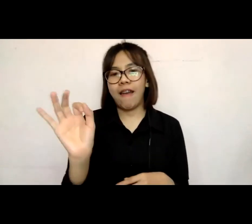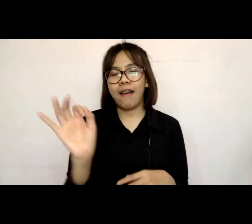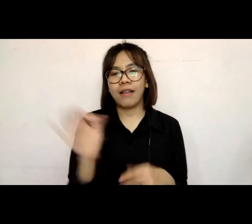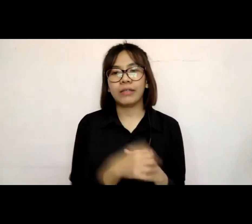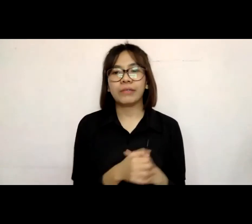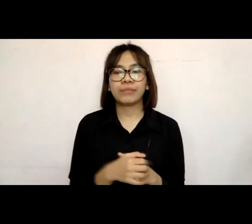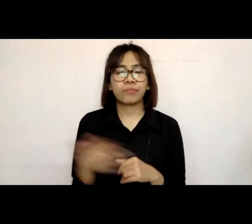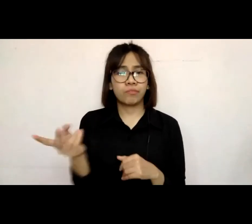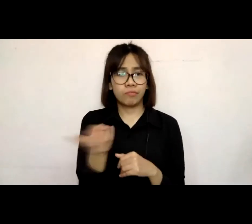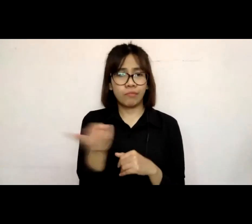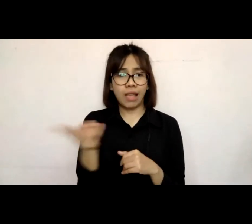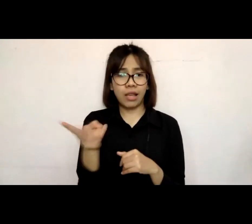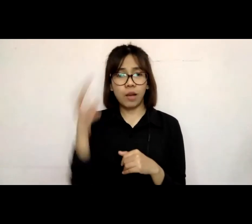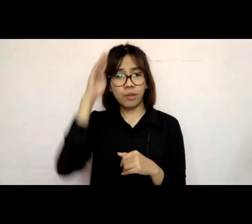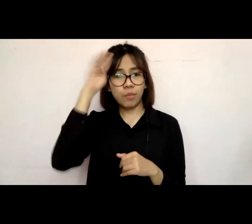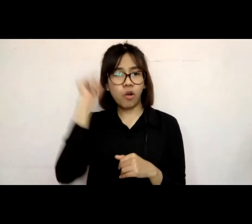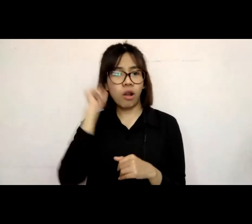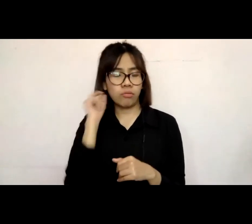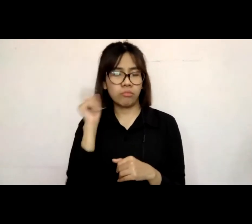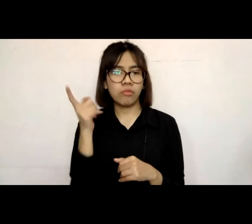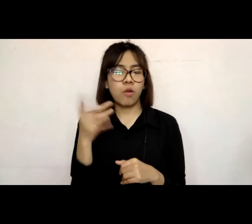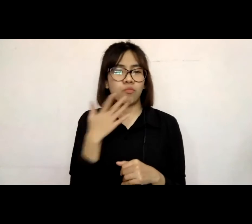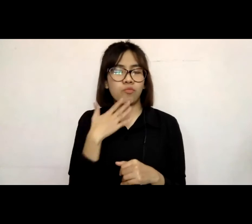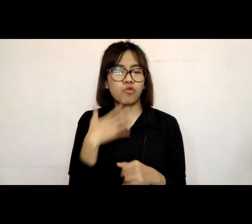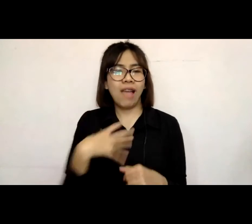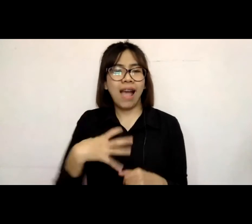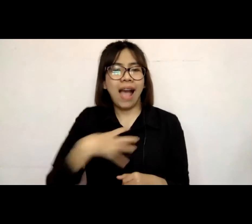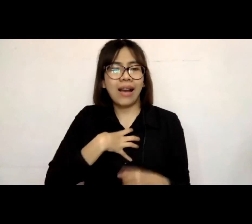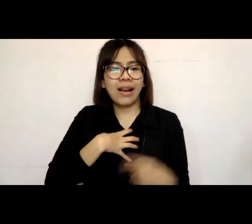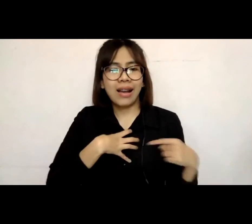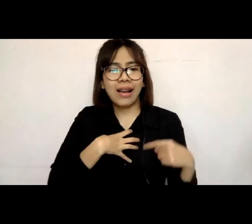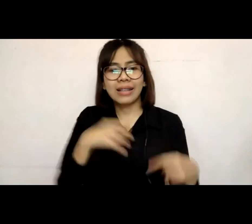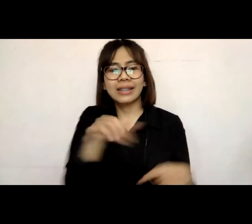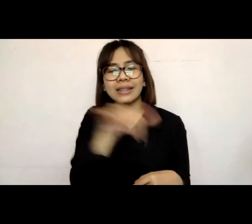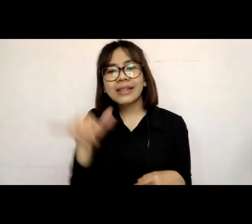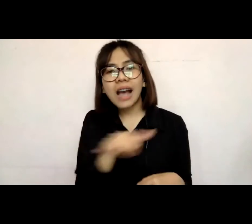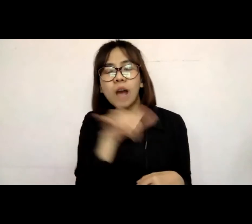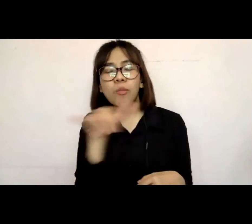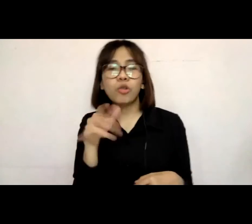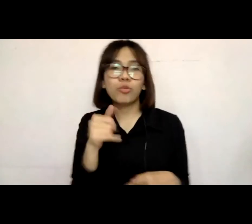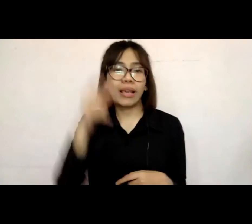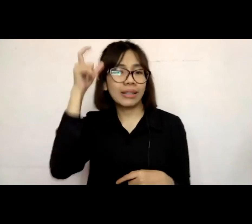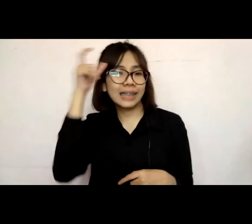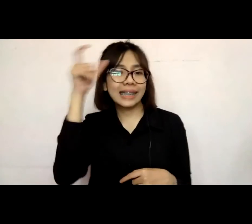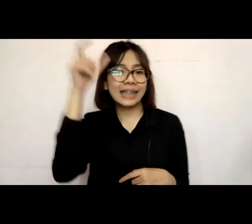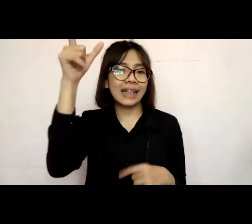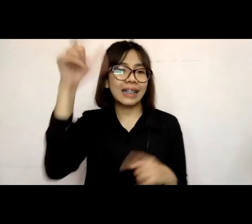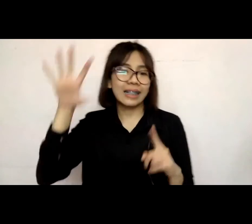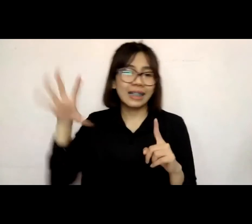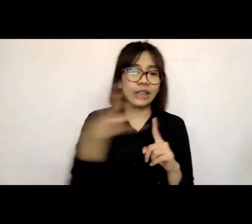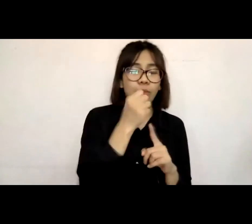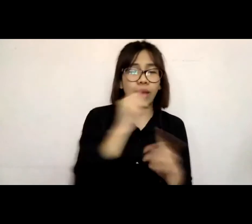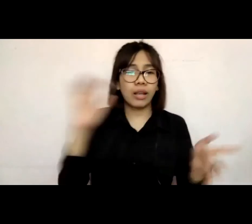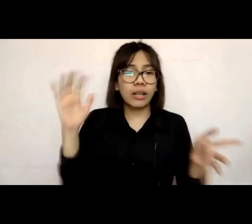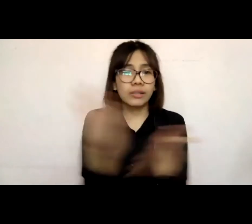atau kajian-kajian khawatir ada yang tidak responsif